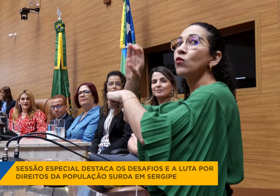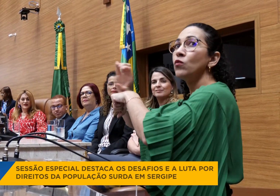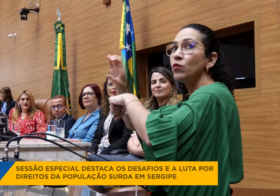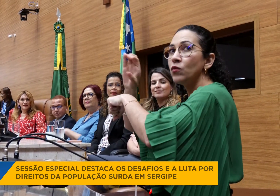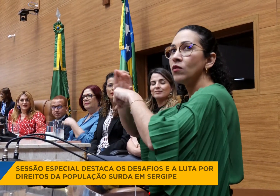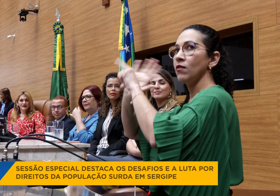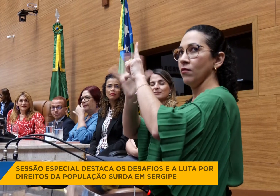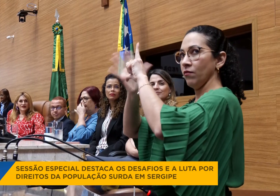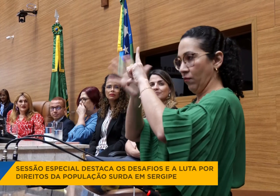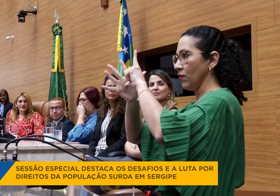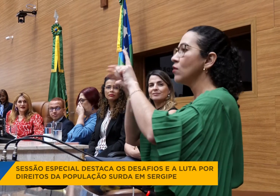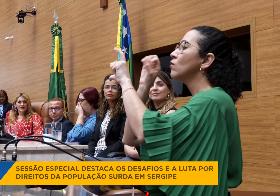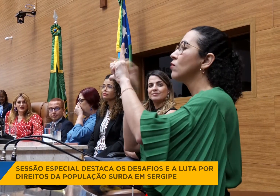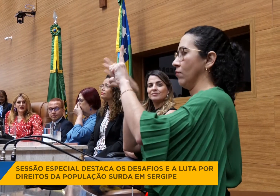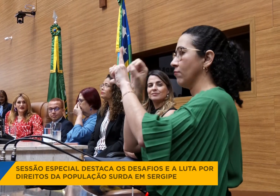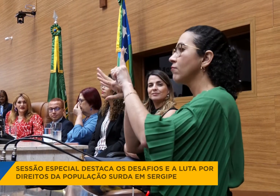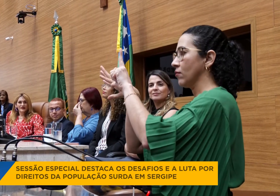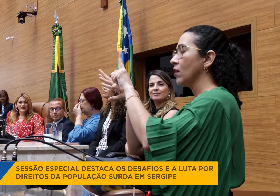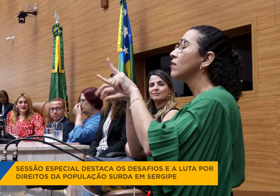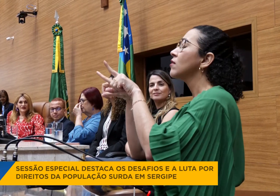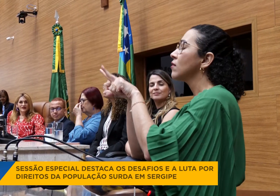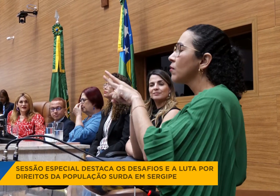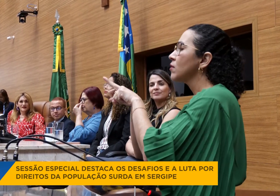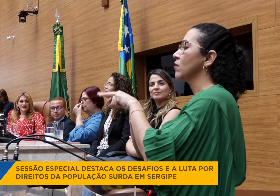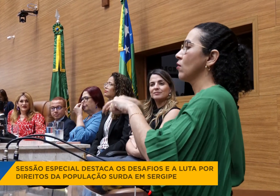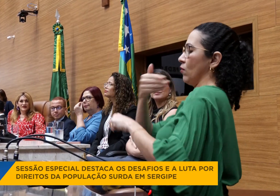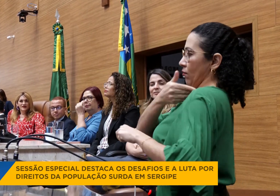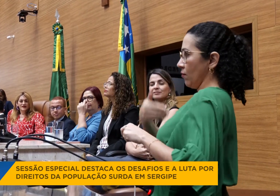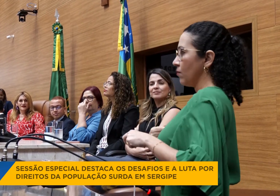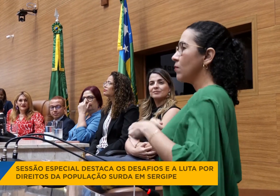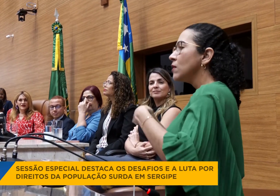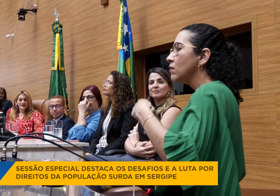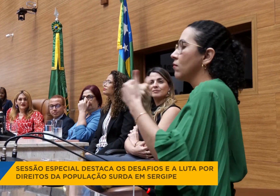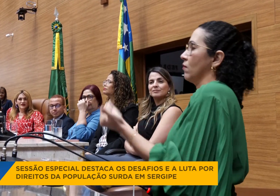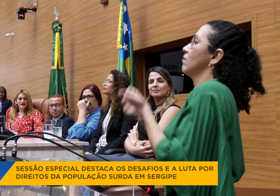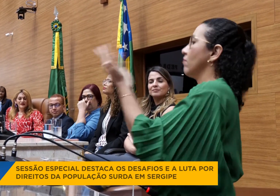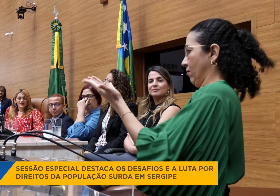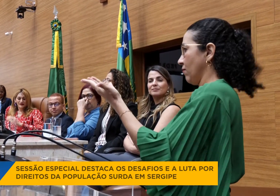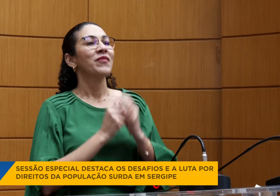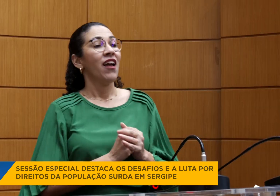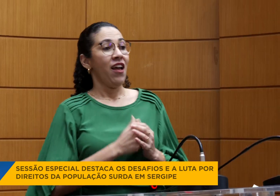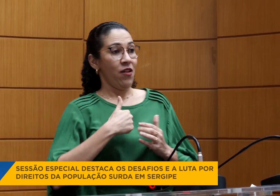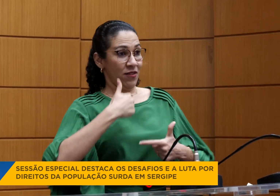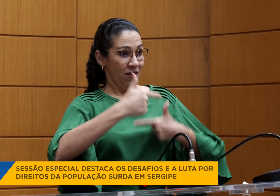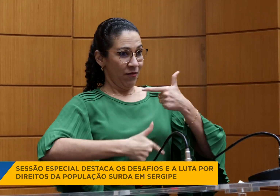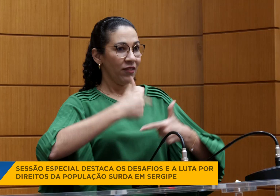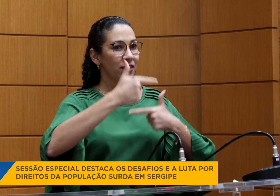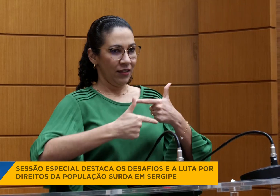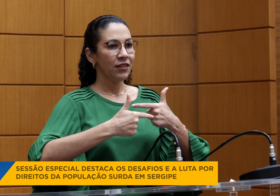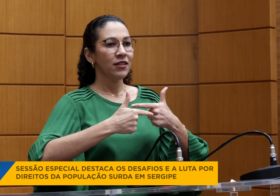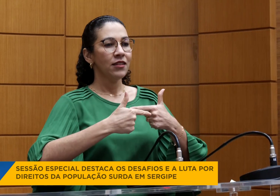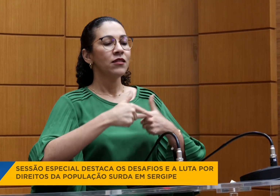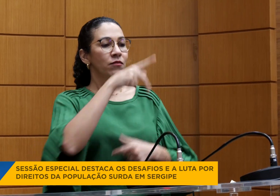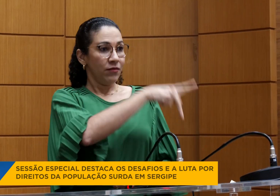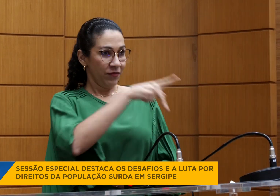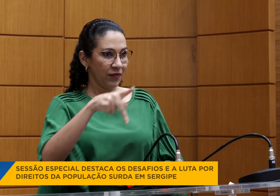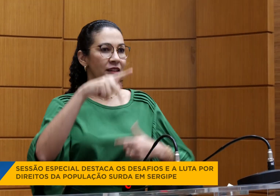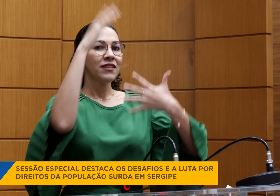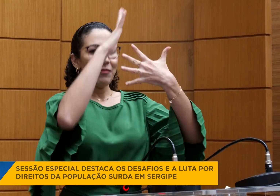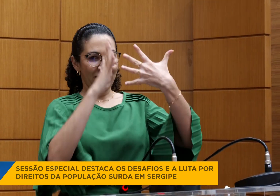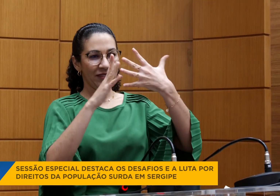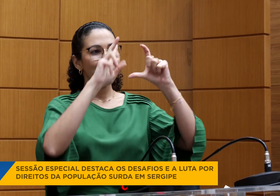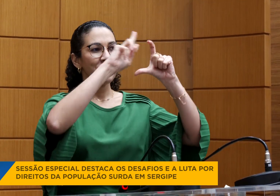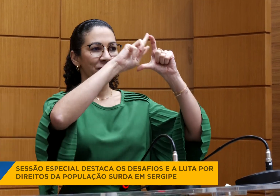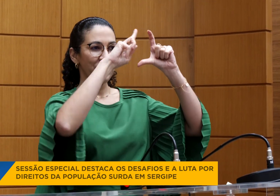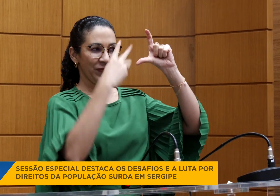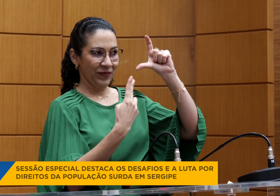movimentos sociais com objetivo de fomentar o debate sobre os avanços e retrocessos relacionados a garantia dos direitos